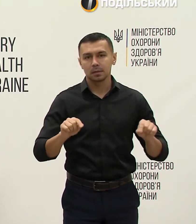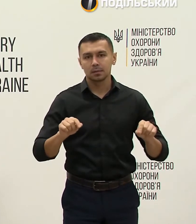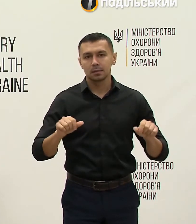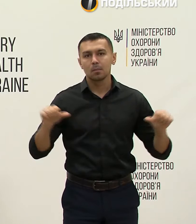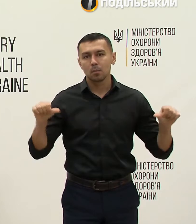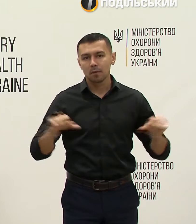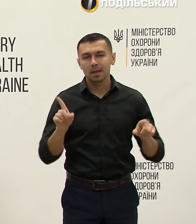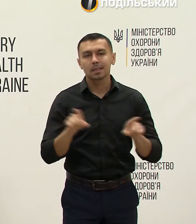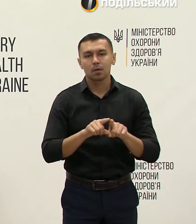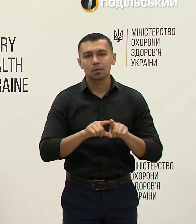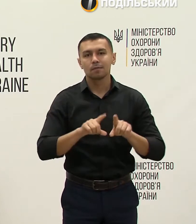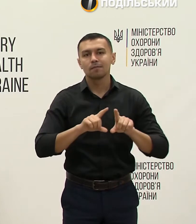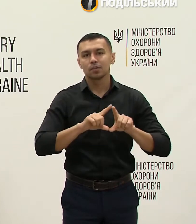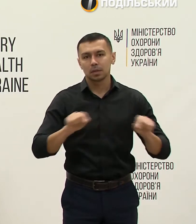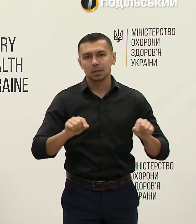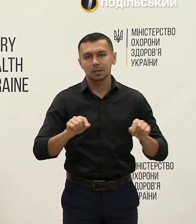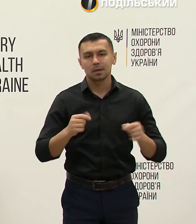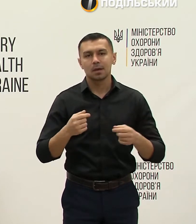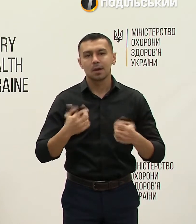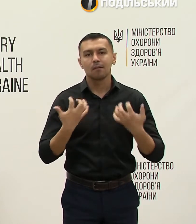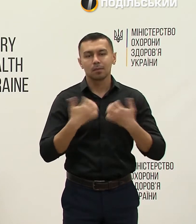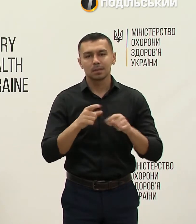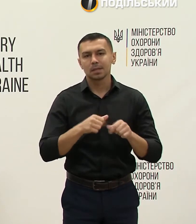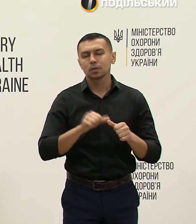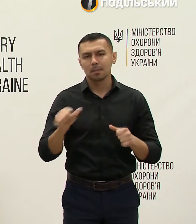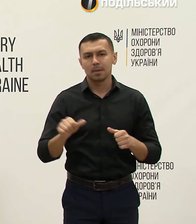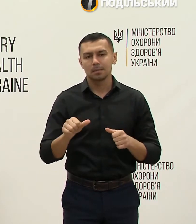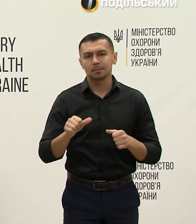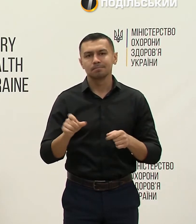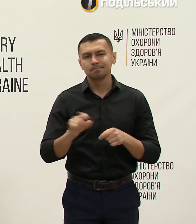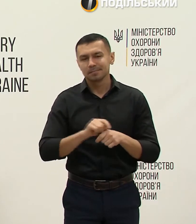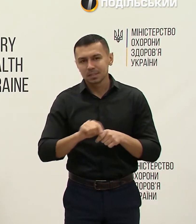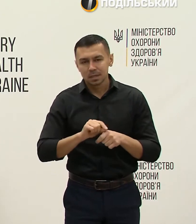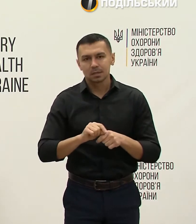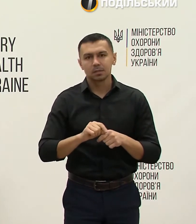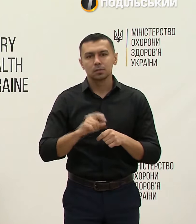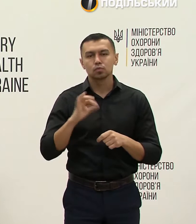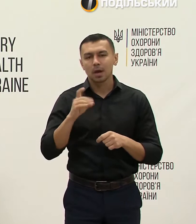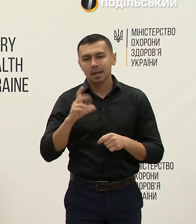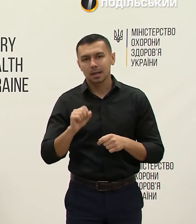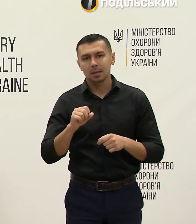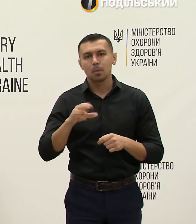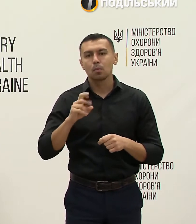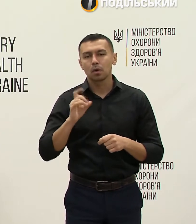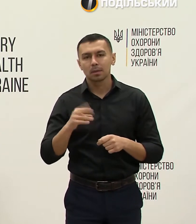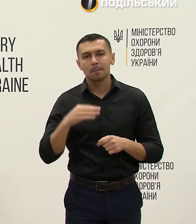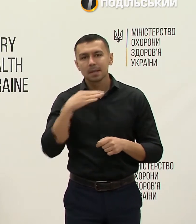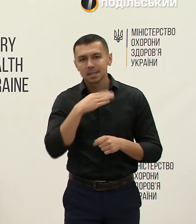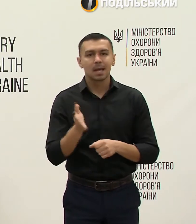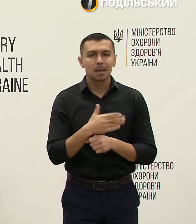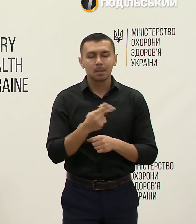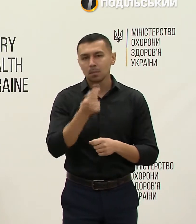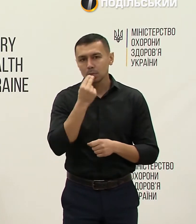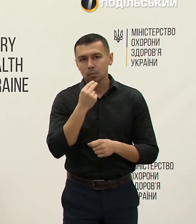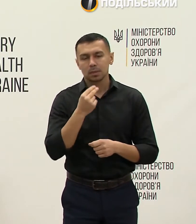а також в шкільних автоматах. Це, зокрема, снеки, такі як чіпси, сухарики, попкорн, м'ясні і рибні